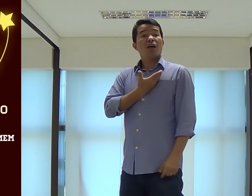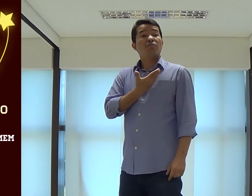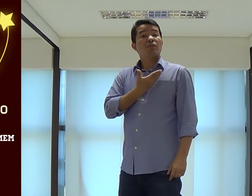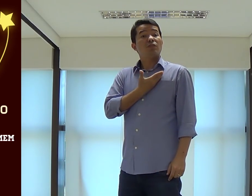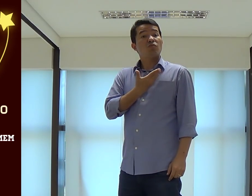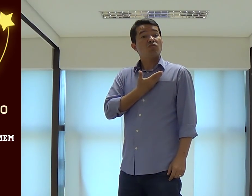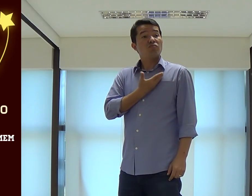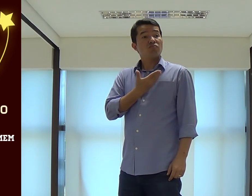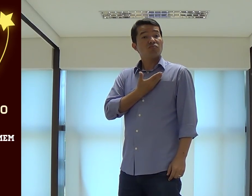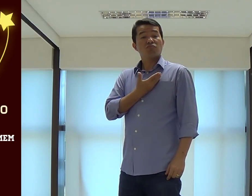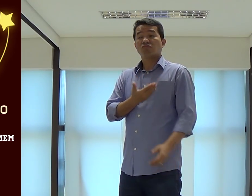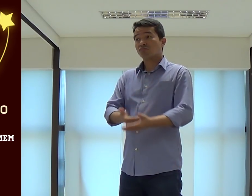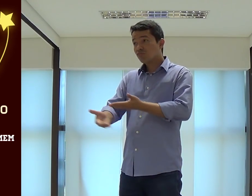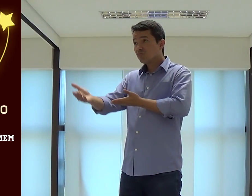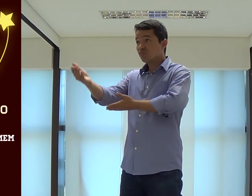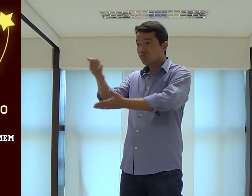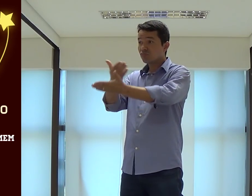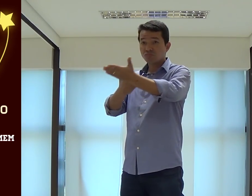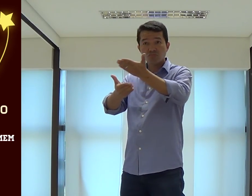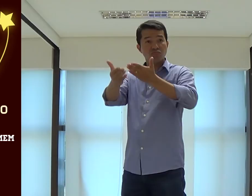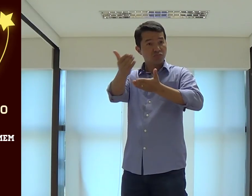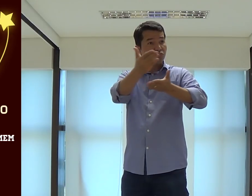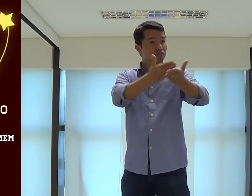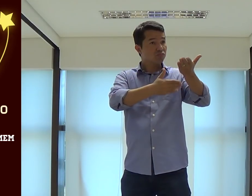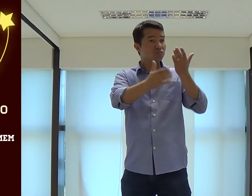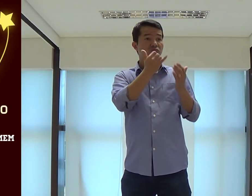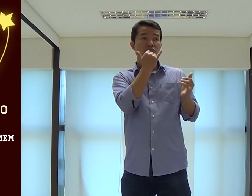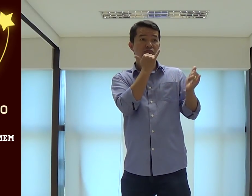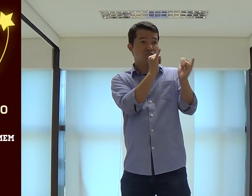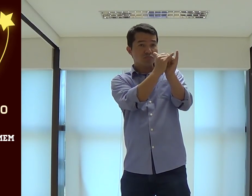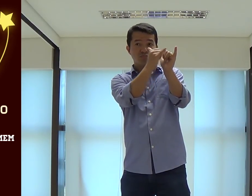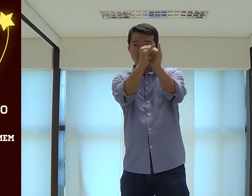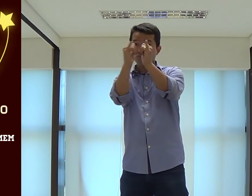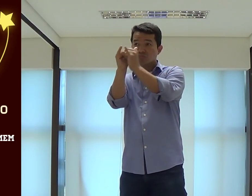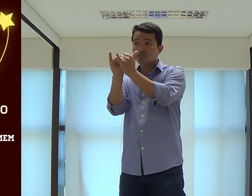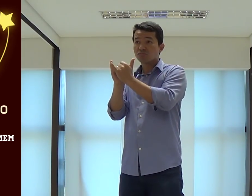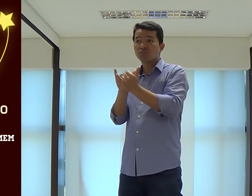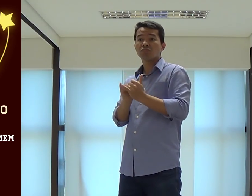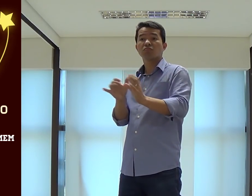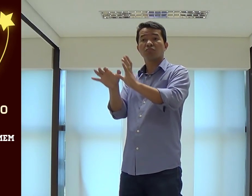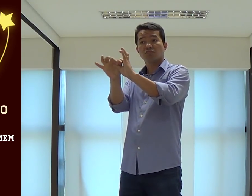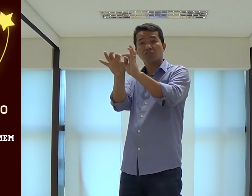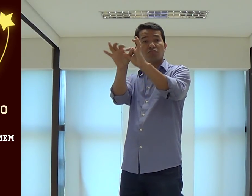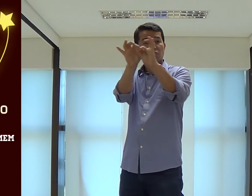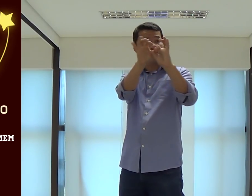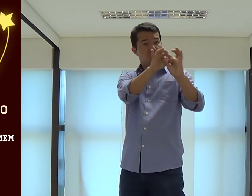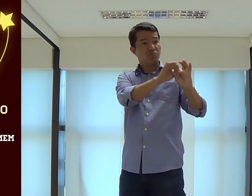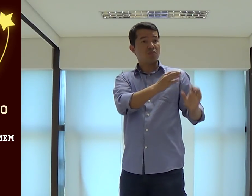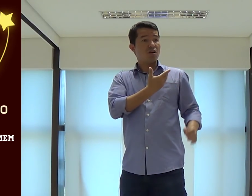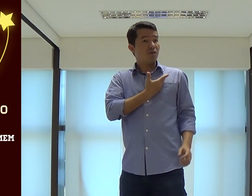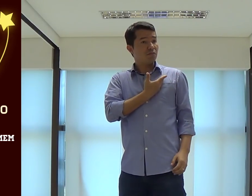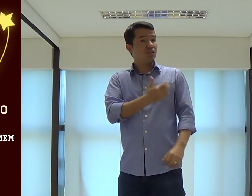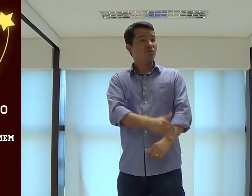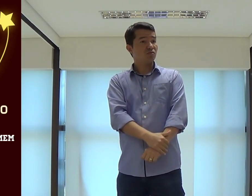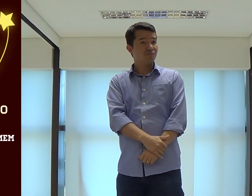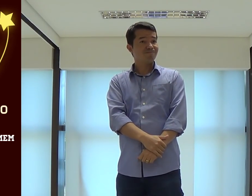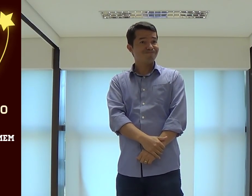E também com os seus amigos. Ter essa reconciliação, pedir perdão, né? Com o seu